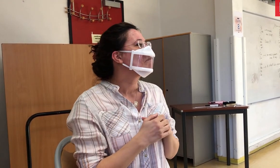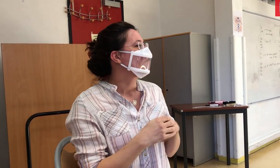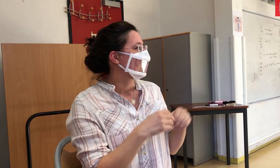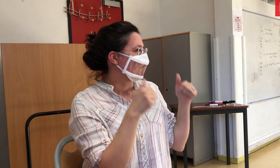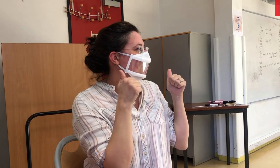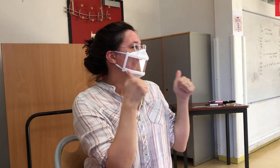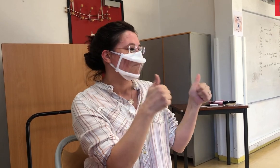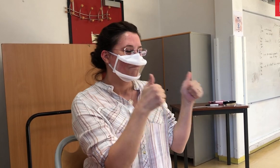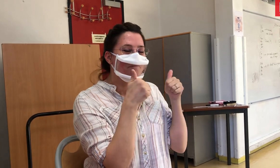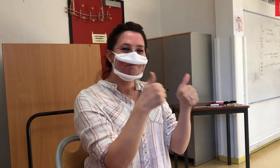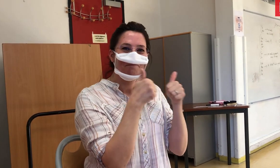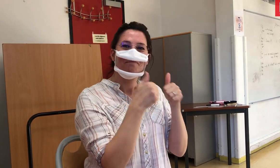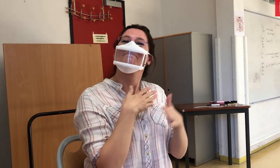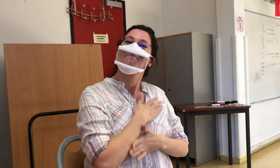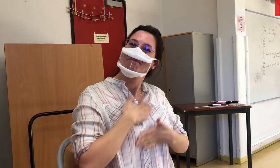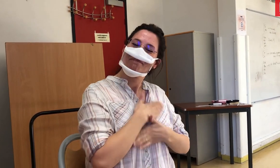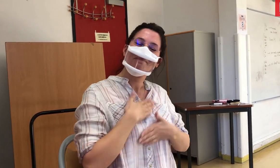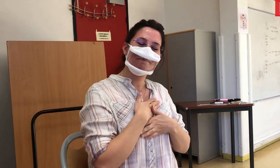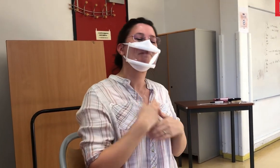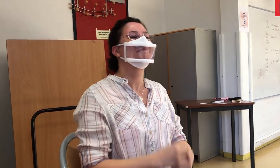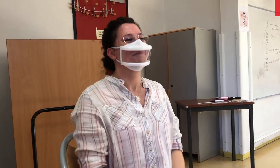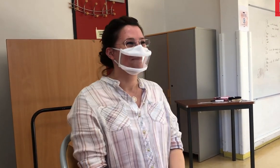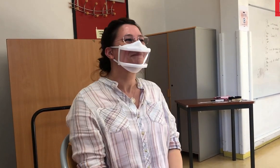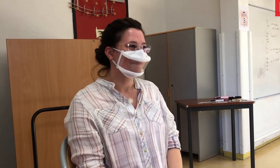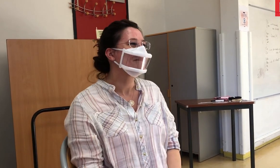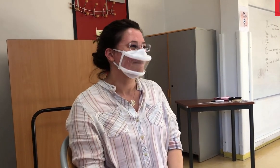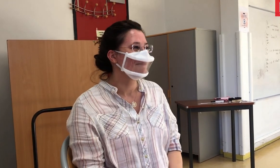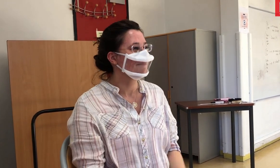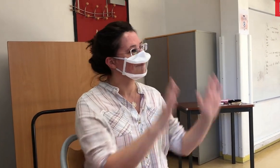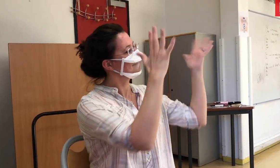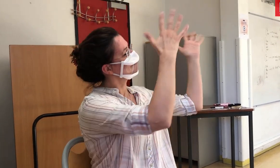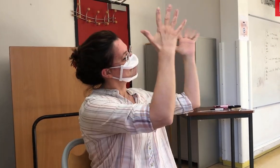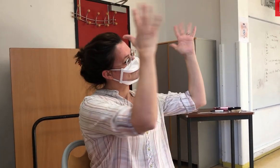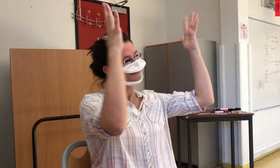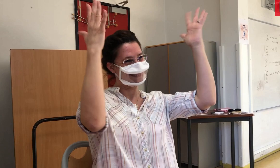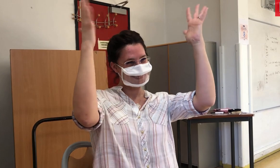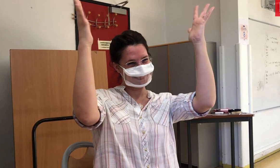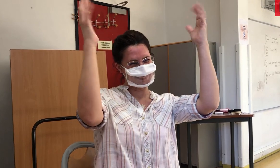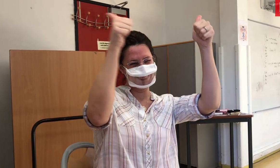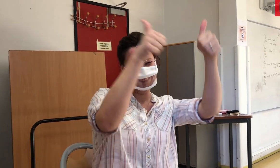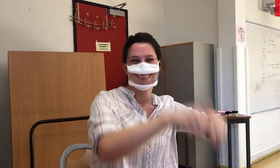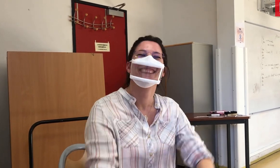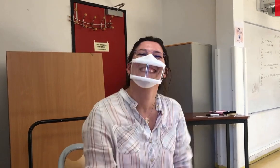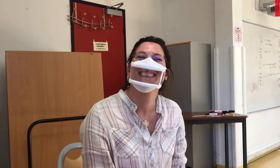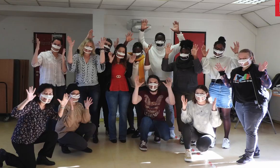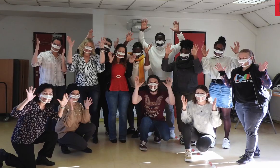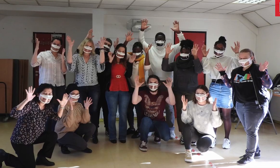le niveau a augmenté. Chapeau. Mais moi, je suis très contente. Voilà, bravo à vous.